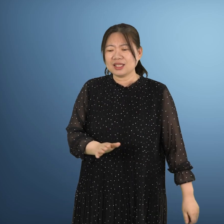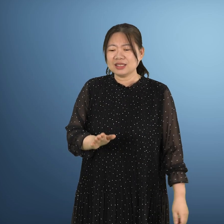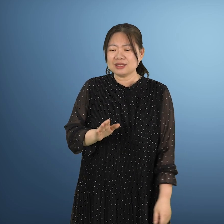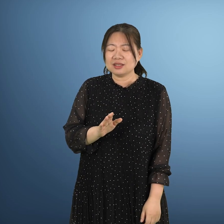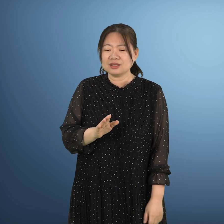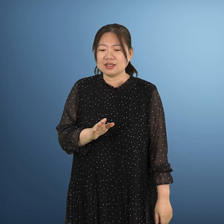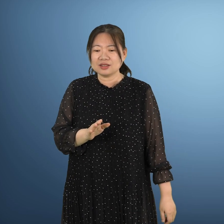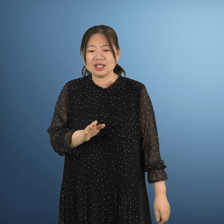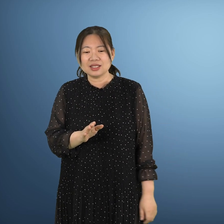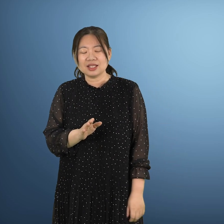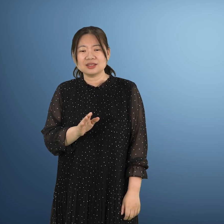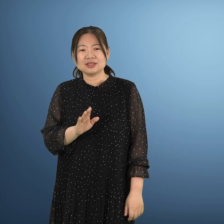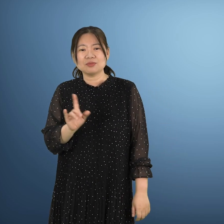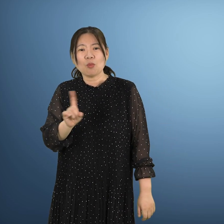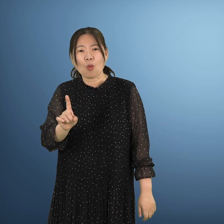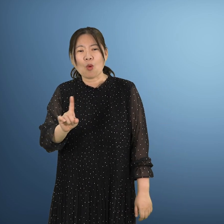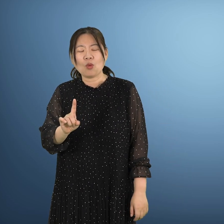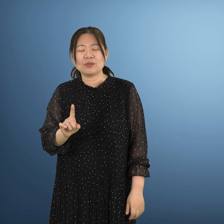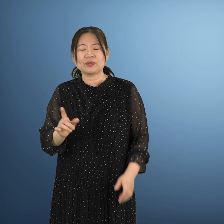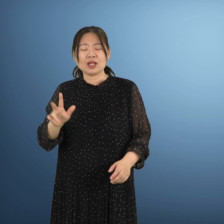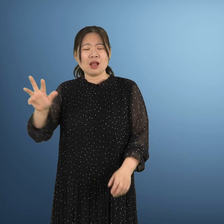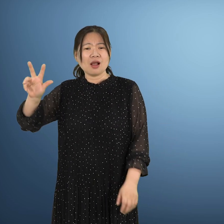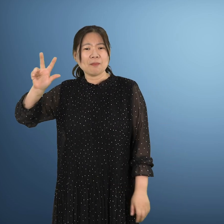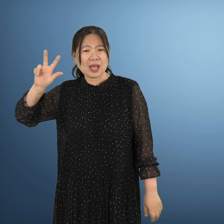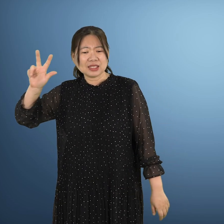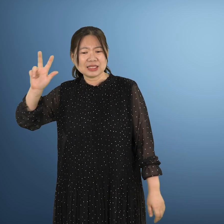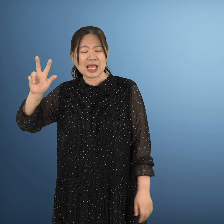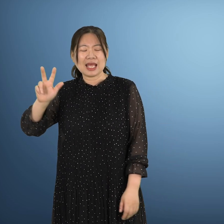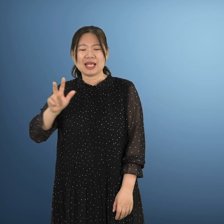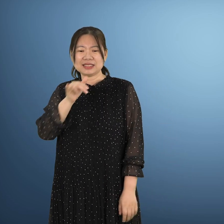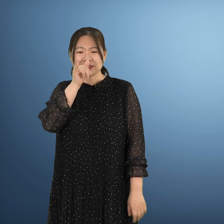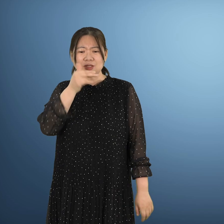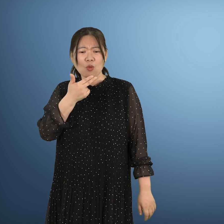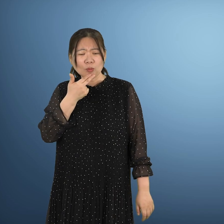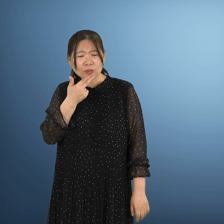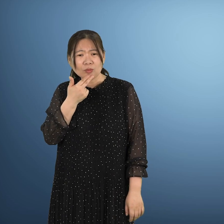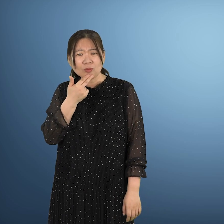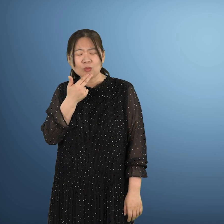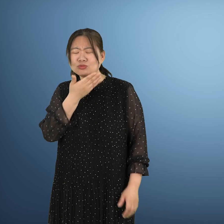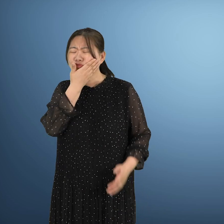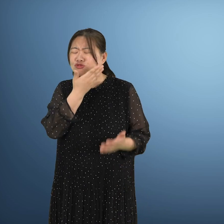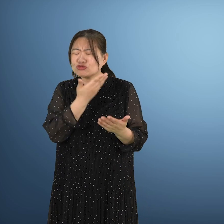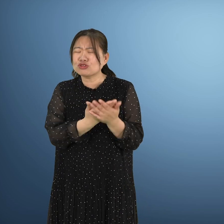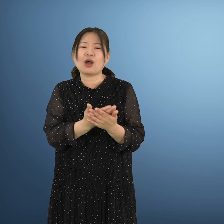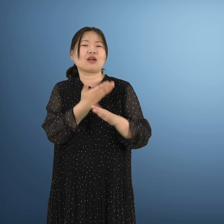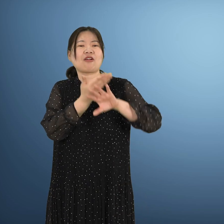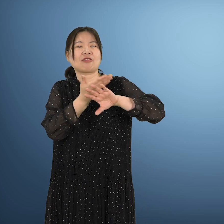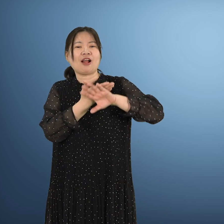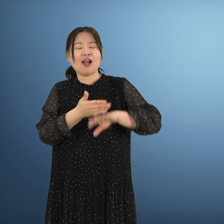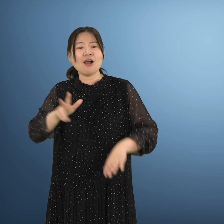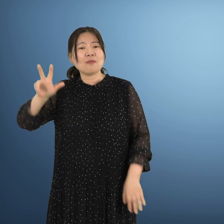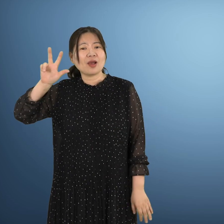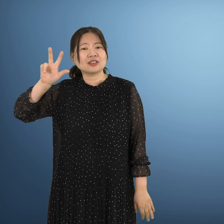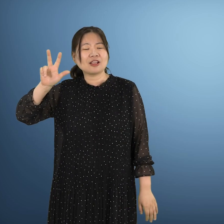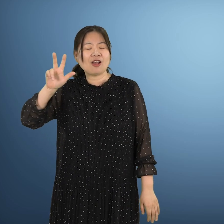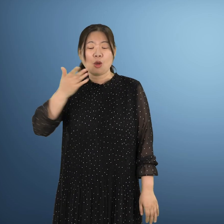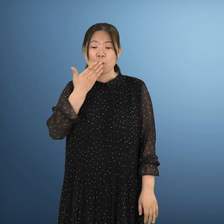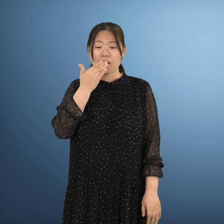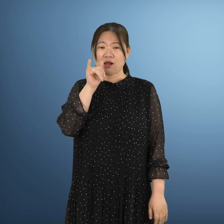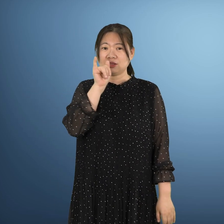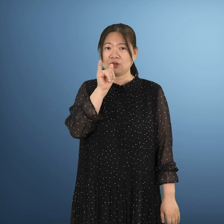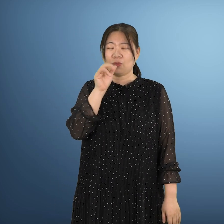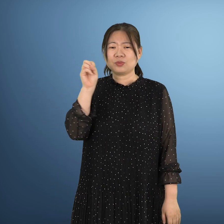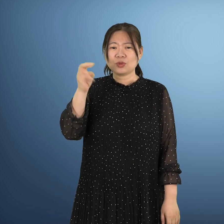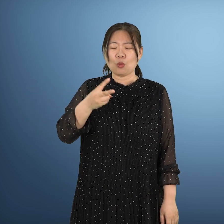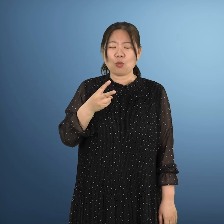뭐냐면 이겁니다. 맹세를 하든 안 하든 그게 중요한 게 아니에요. 맹세를 할 수도